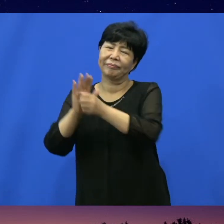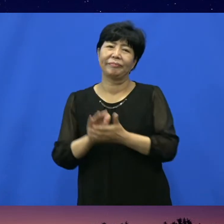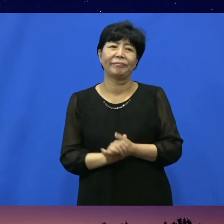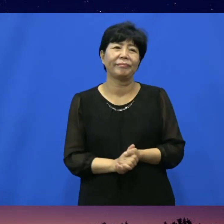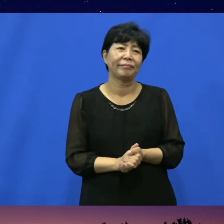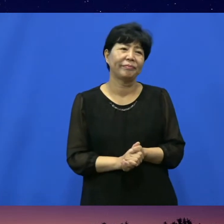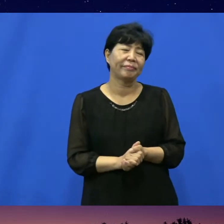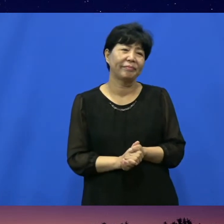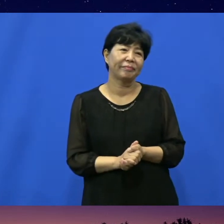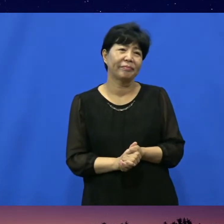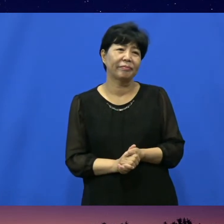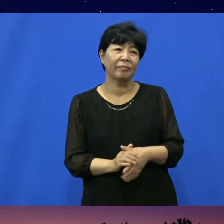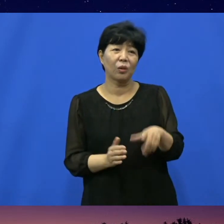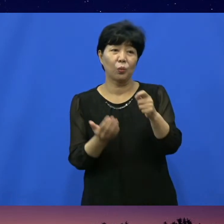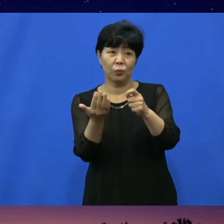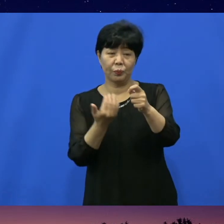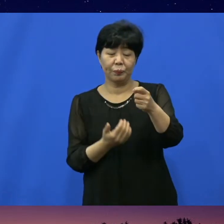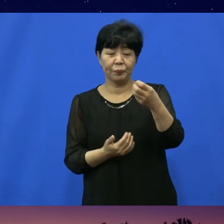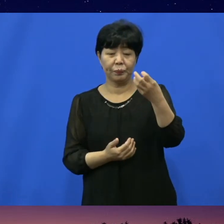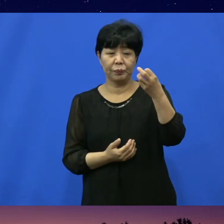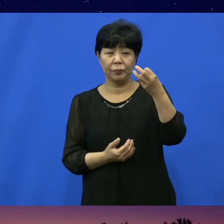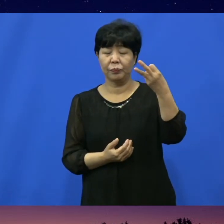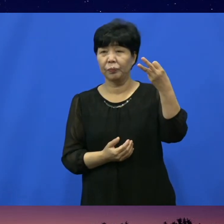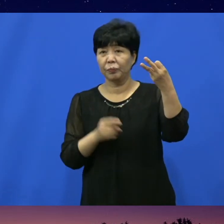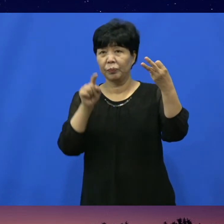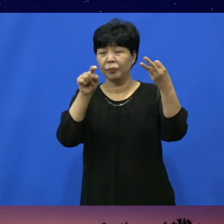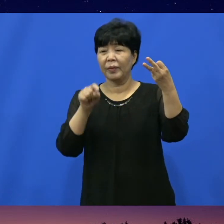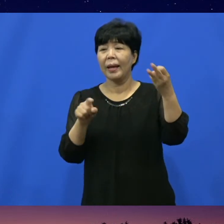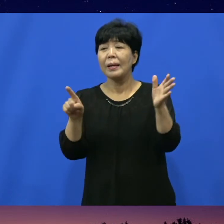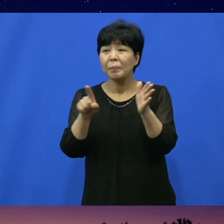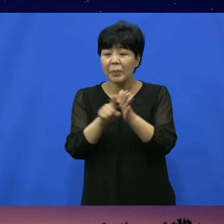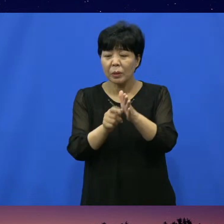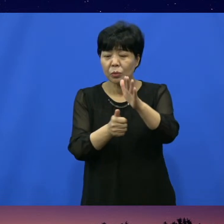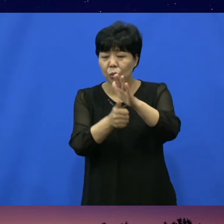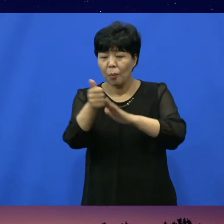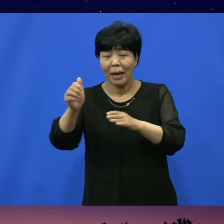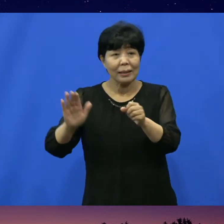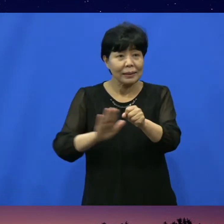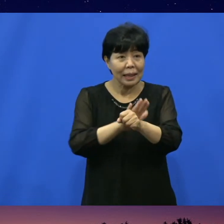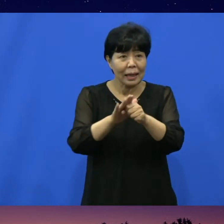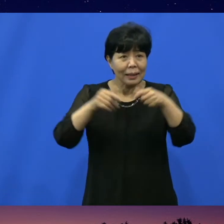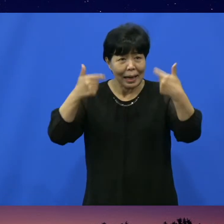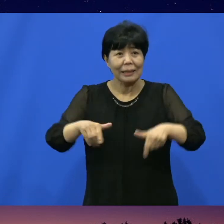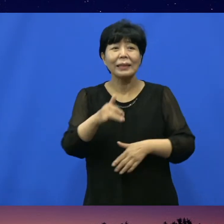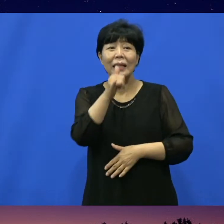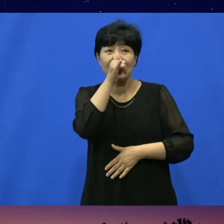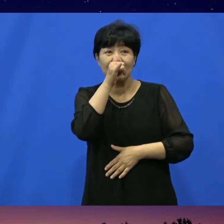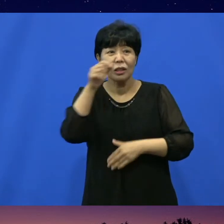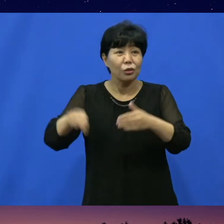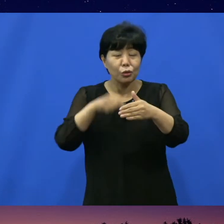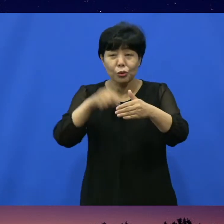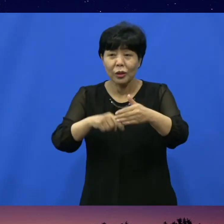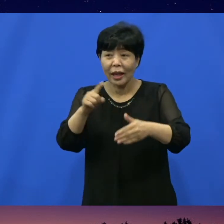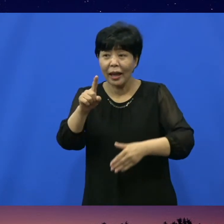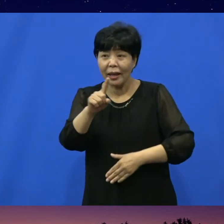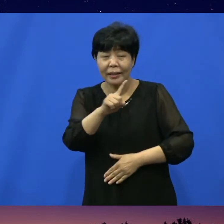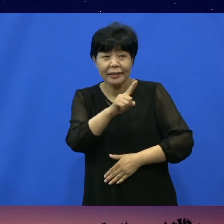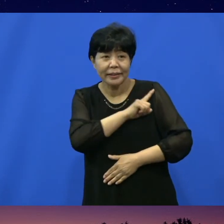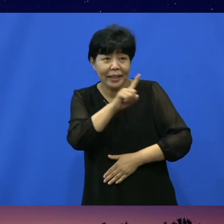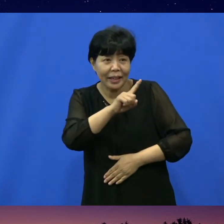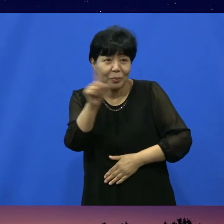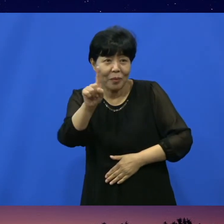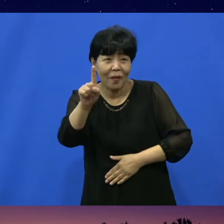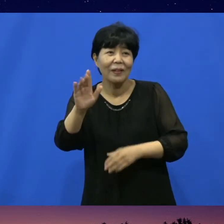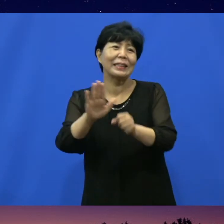사랑. 고린도서 13장에 말하면 믿음, 소망, 사랑은 항상 있을 것인데 그 중에 제일은 사랑이다. 다